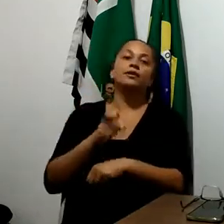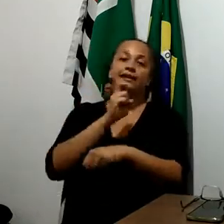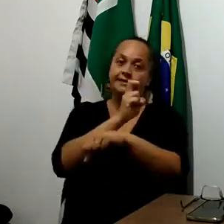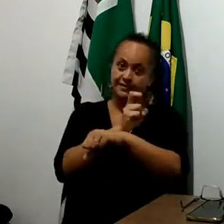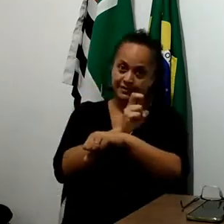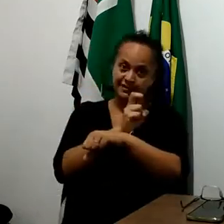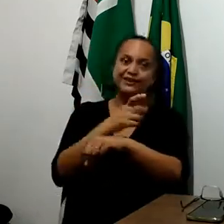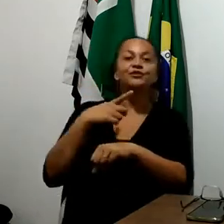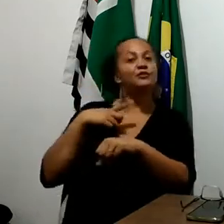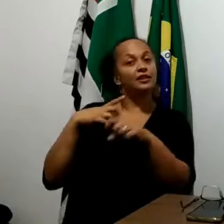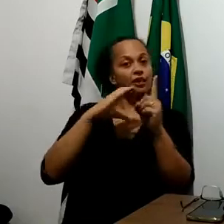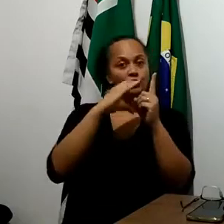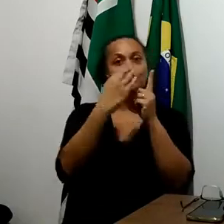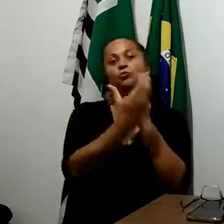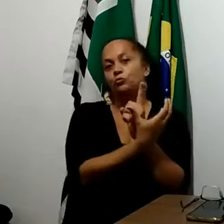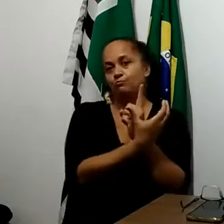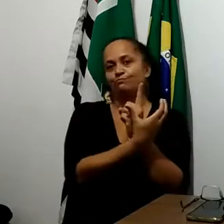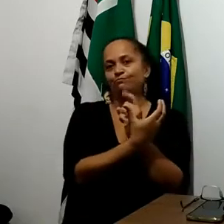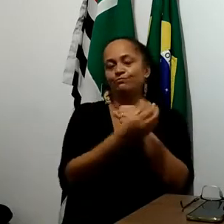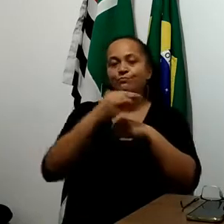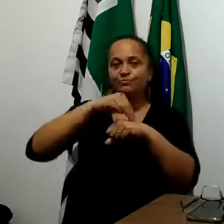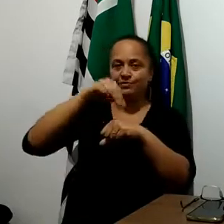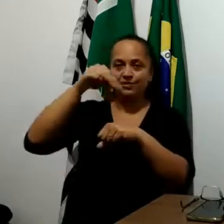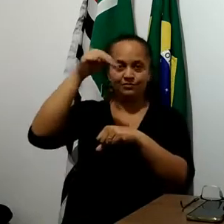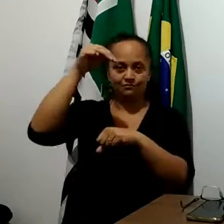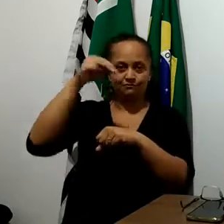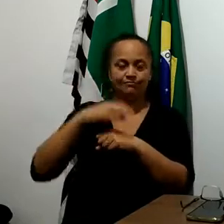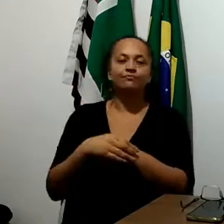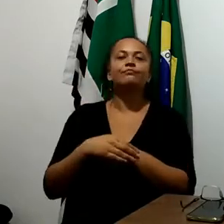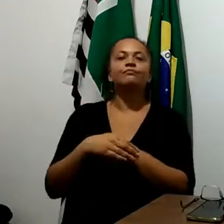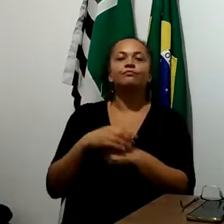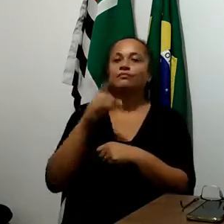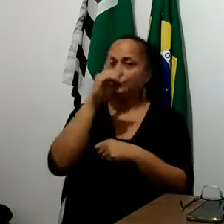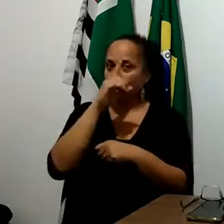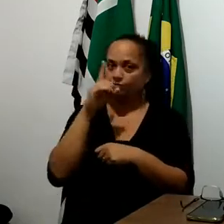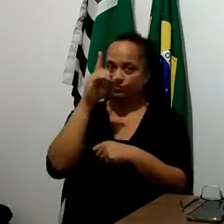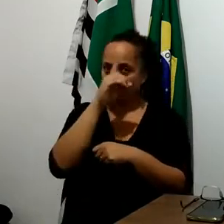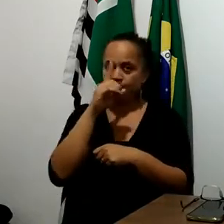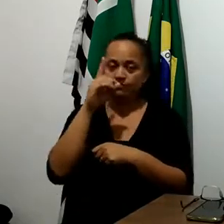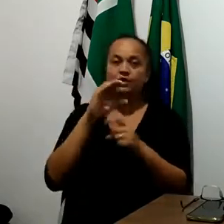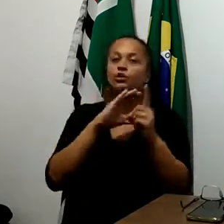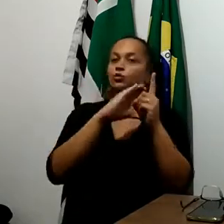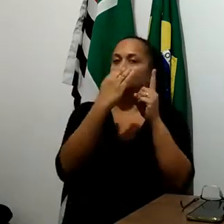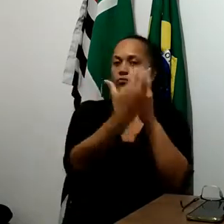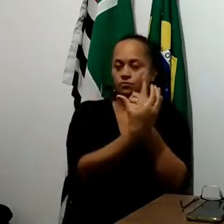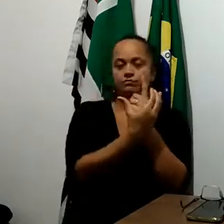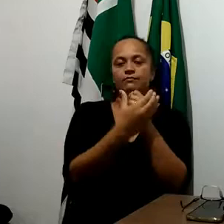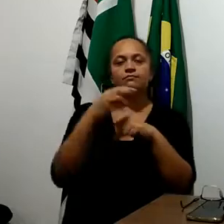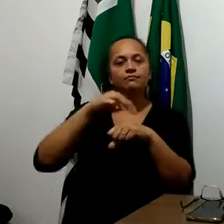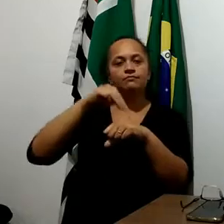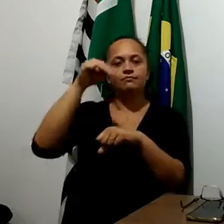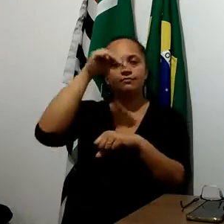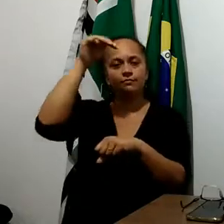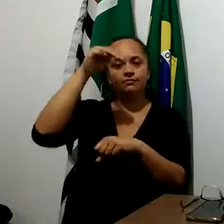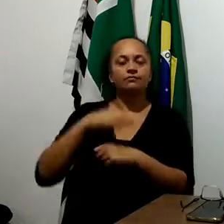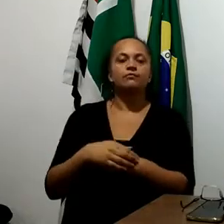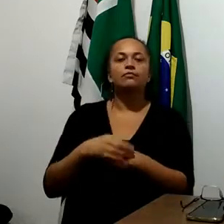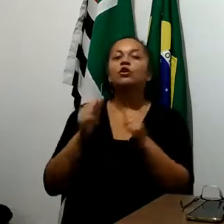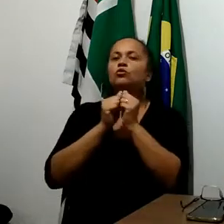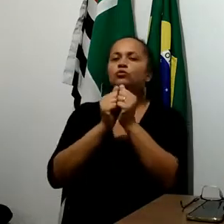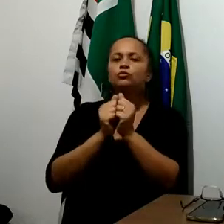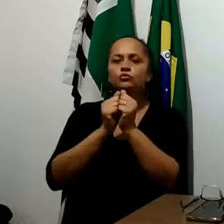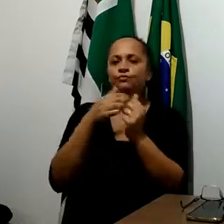culto de missões. Domingo próximo agora é o culto de missões com o Davi Botelho,